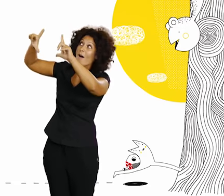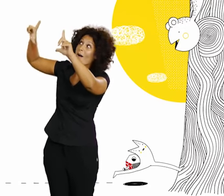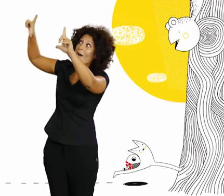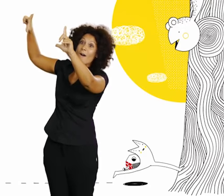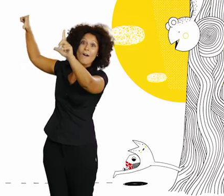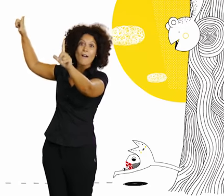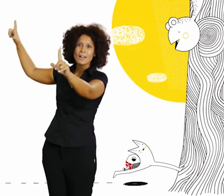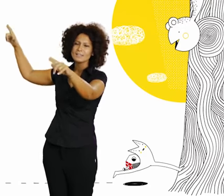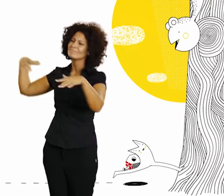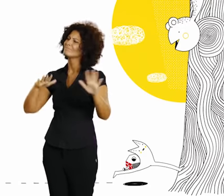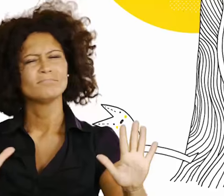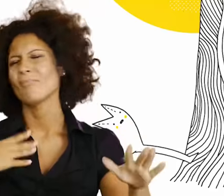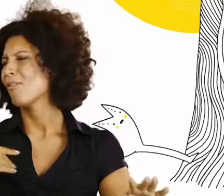Ma quella rispose: